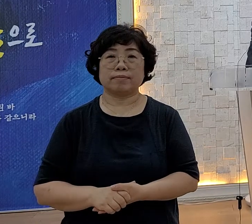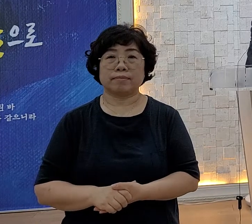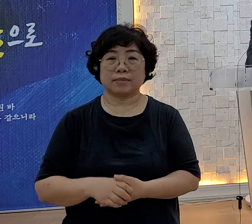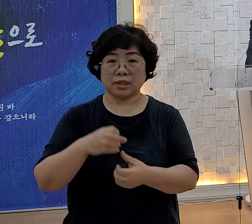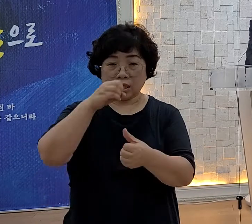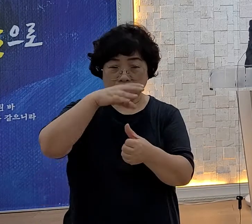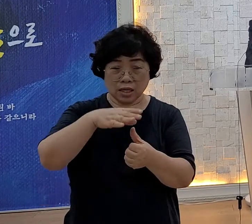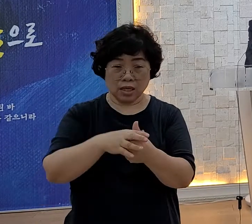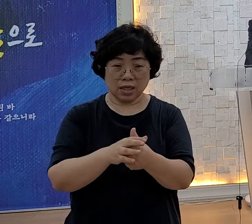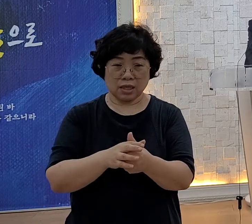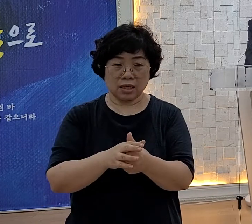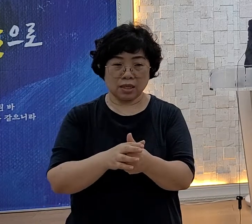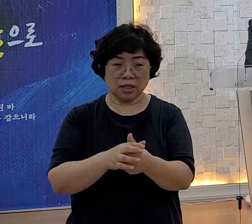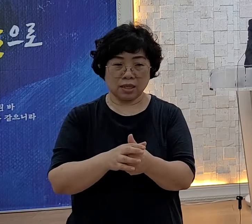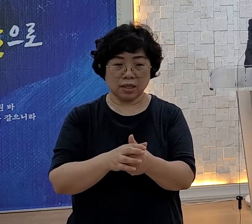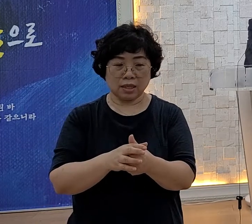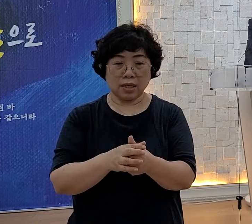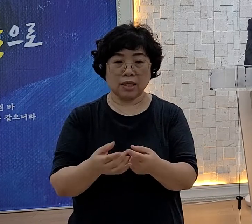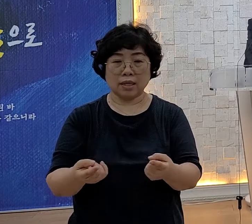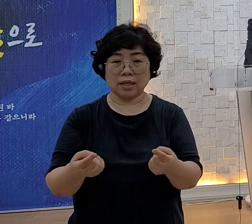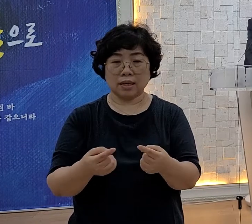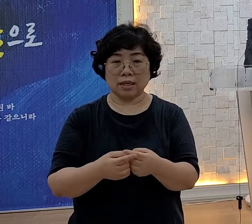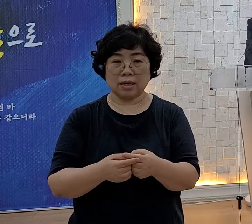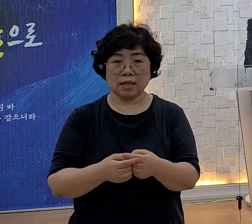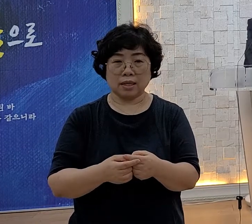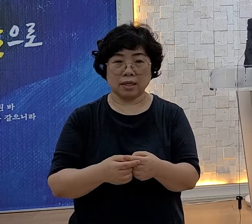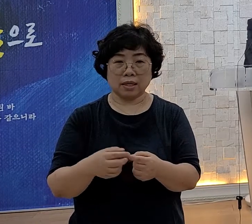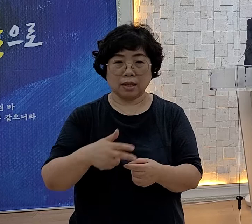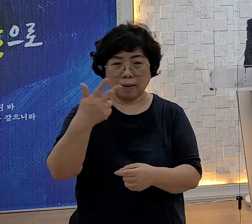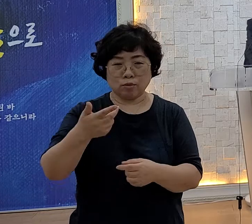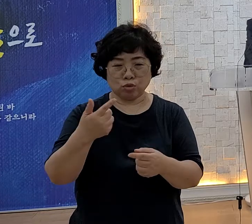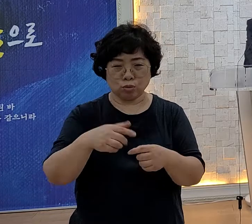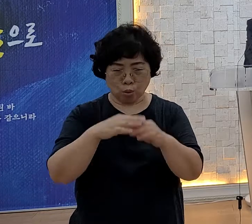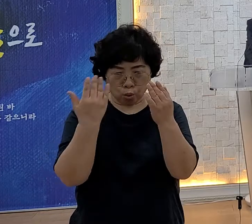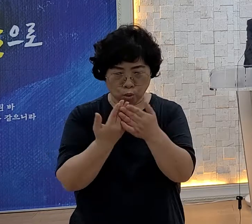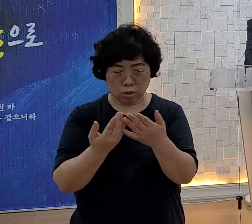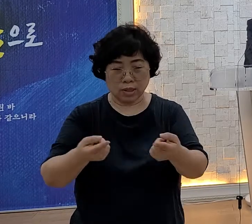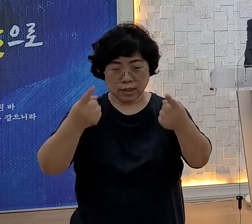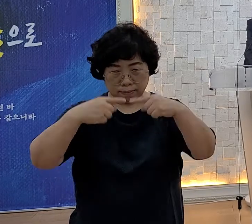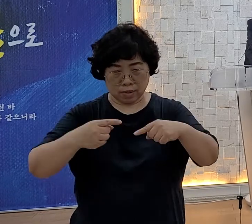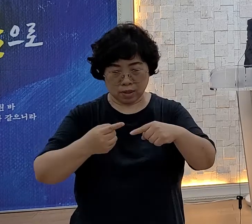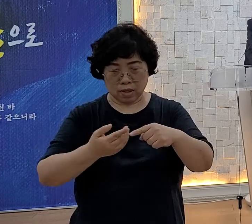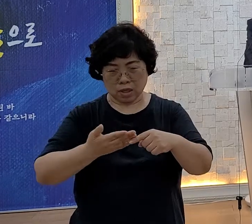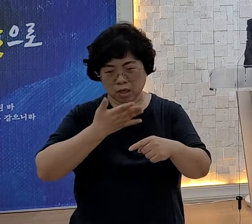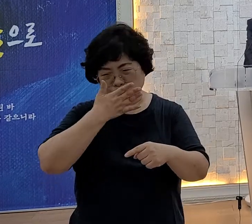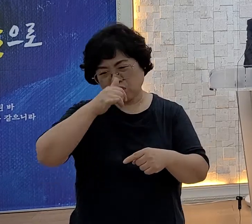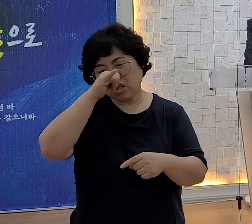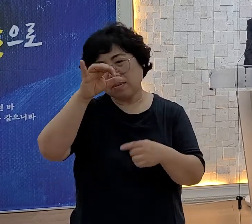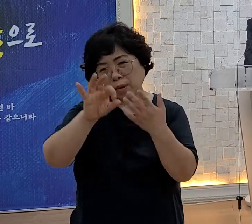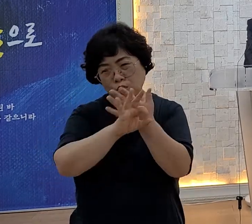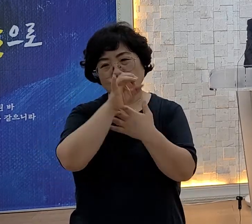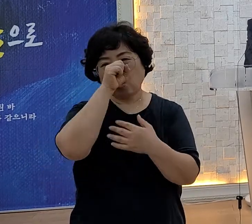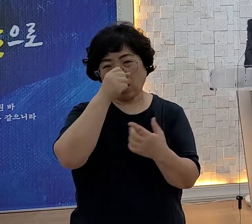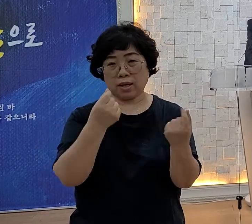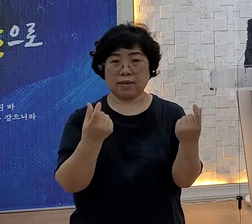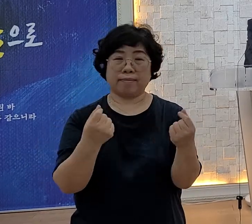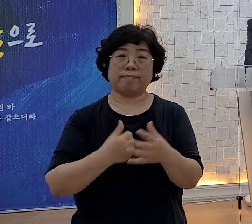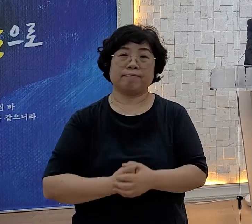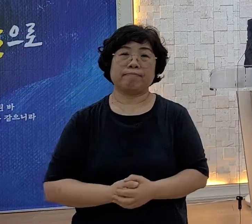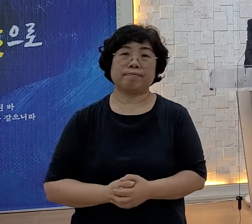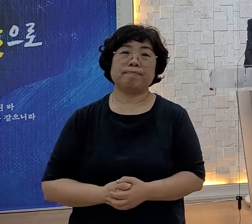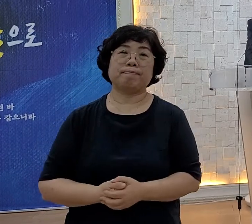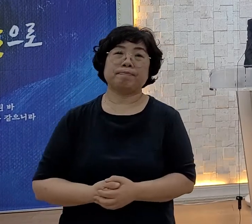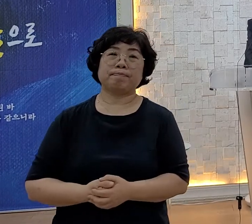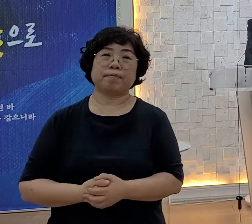성찬식에 그동안 또 못 나오셨던 분들도 다 참여하셔서 이 자리에서 함께 동참하면 참 좋겠다고